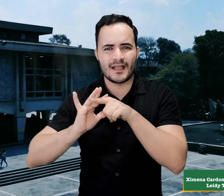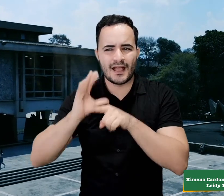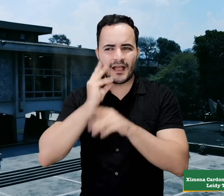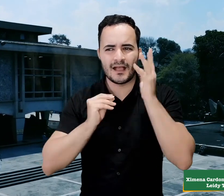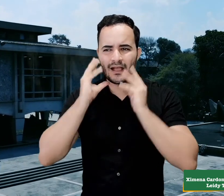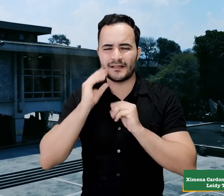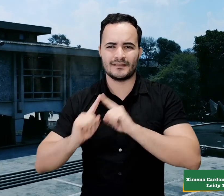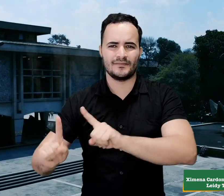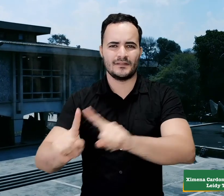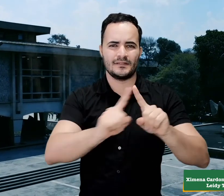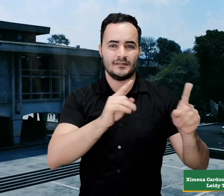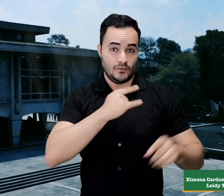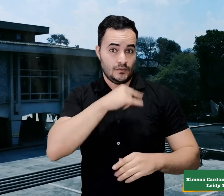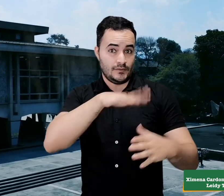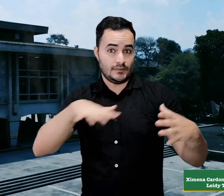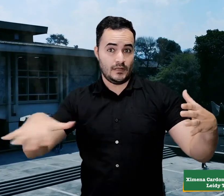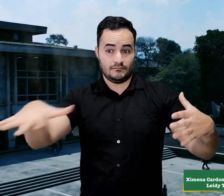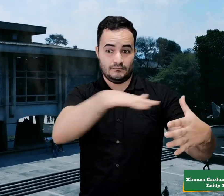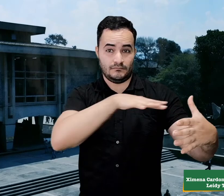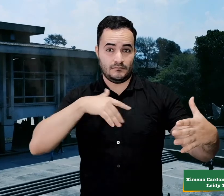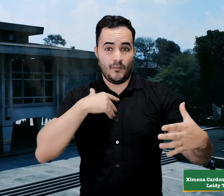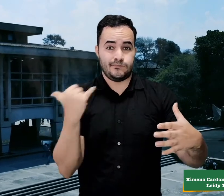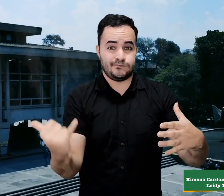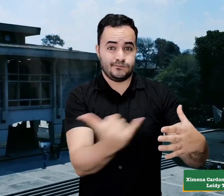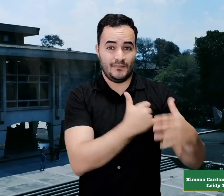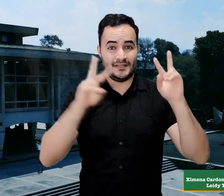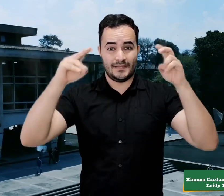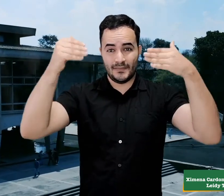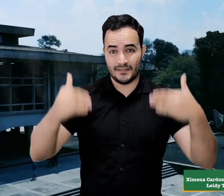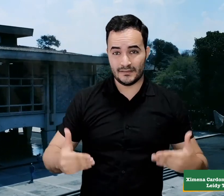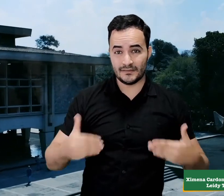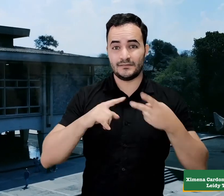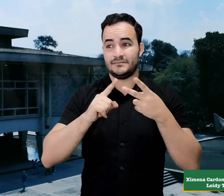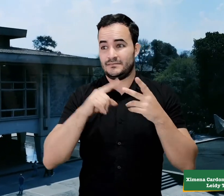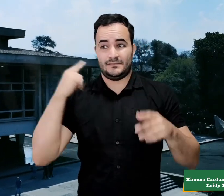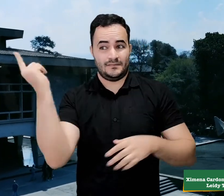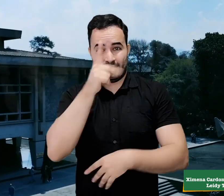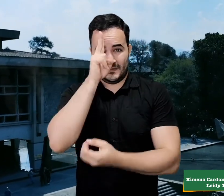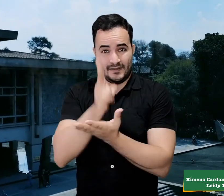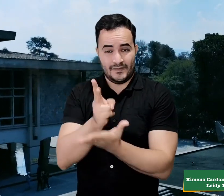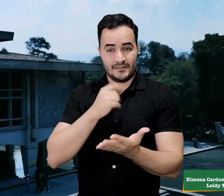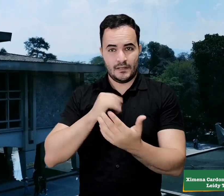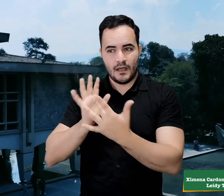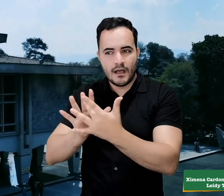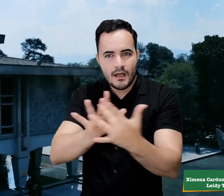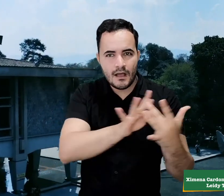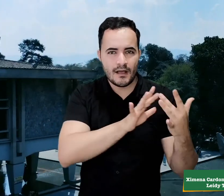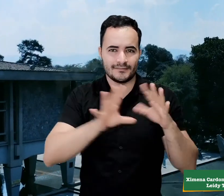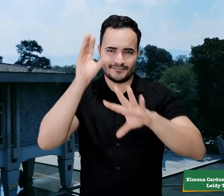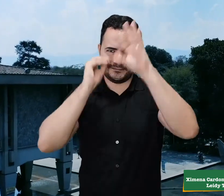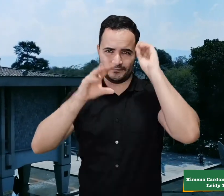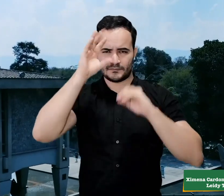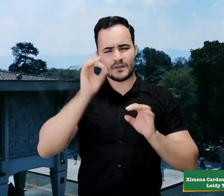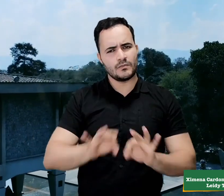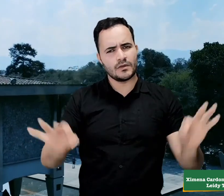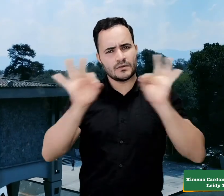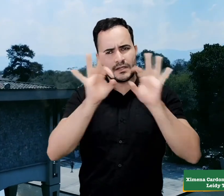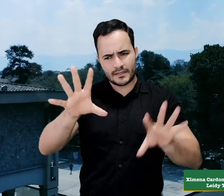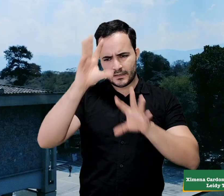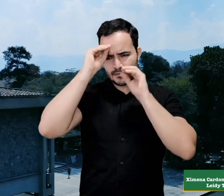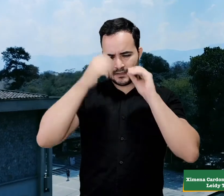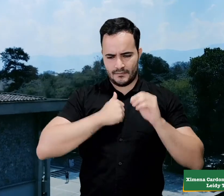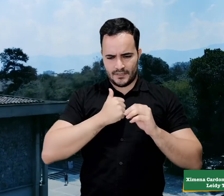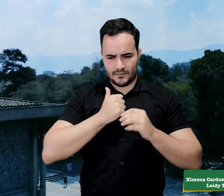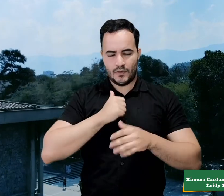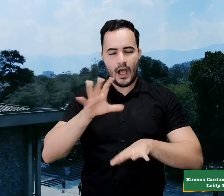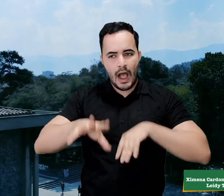en el ámbito universitario alrededor de la discapacidad y la diversidad en general. aprender y permitir transformarnos